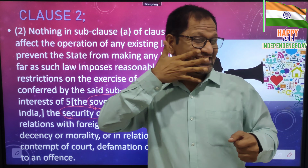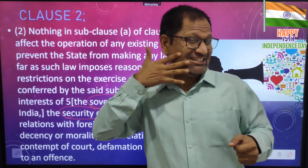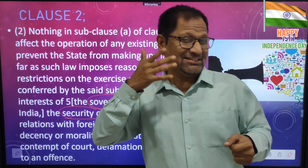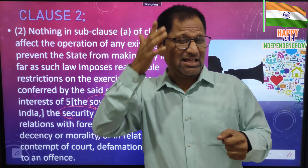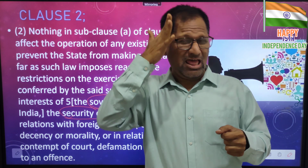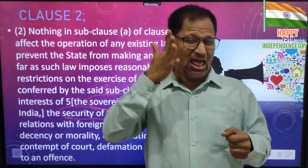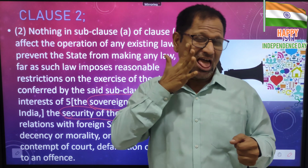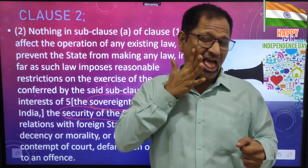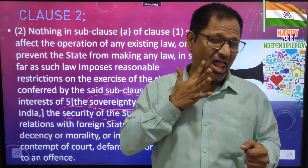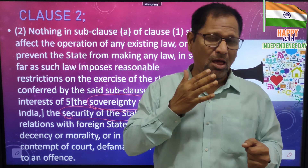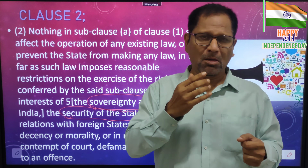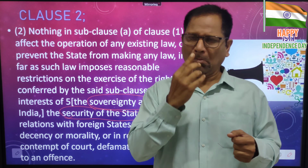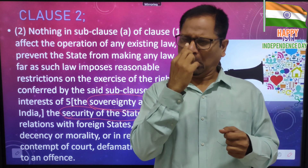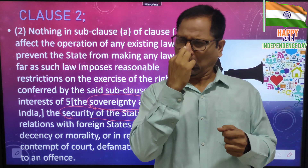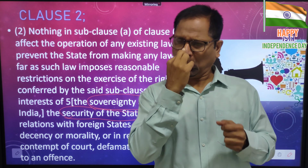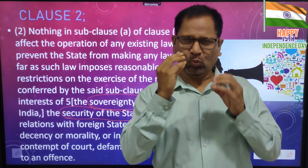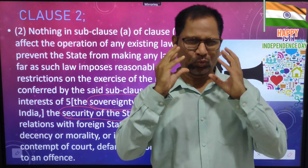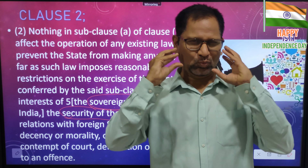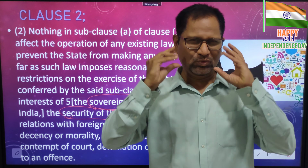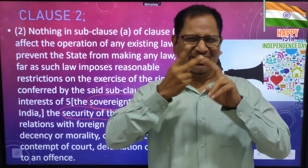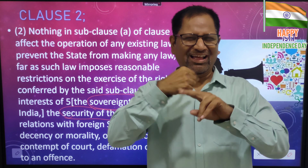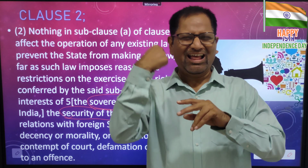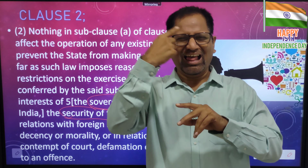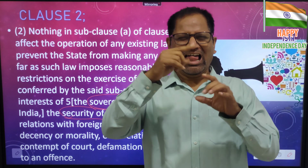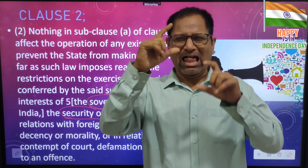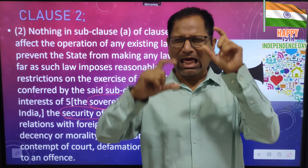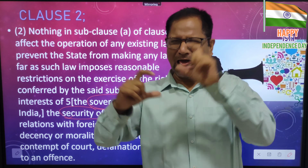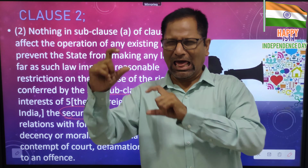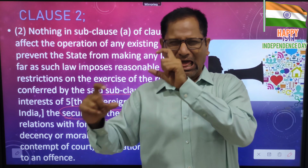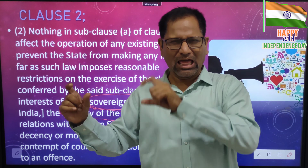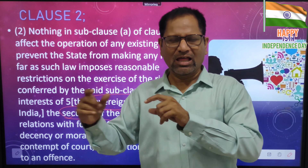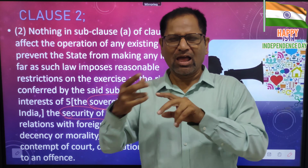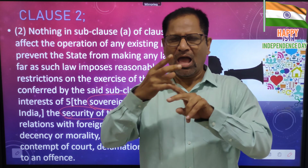धर्म, जाति और चाहे वो रंग रूप, सारी चीज़ों पर हम